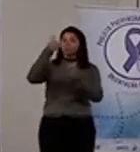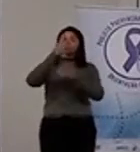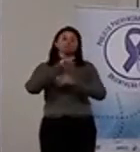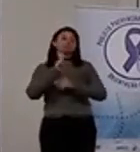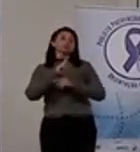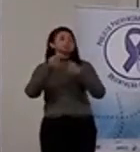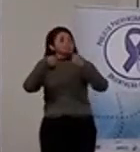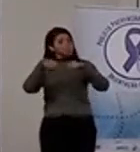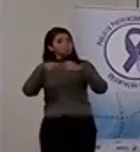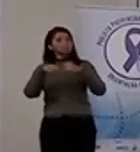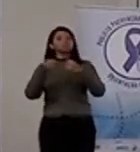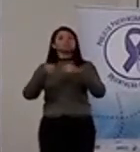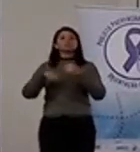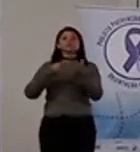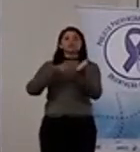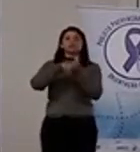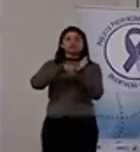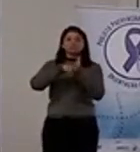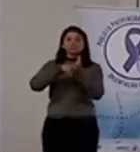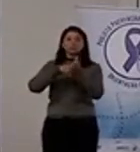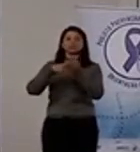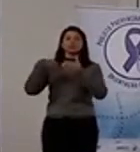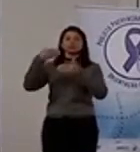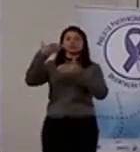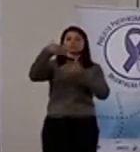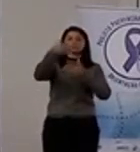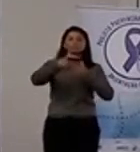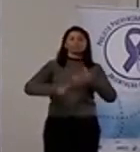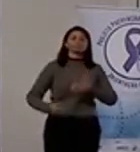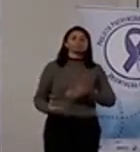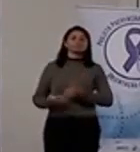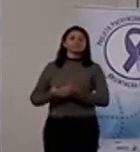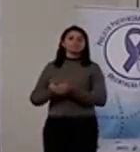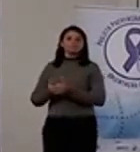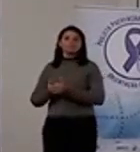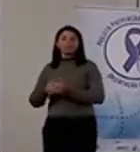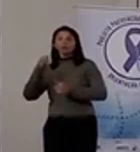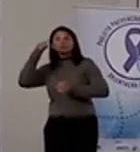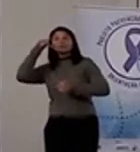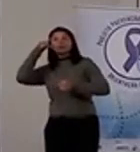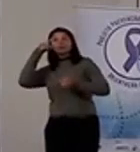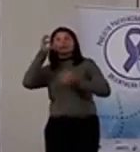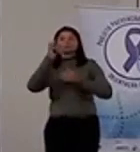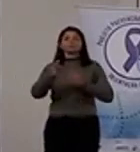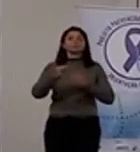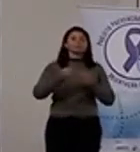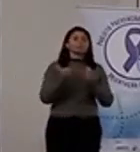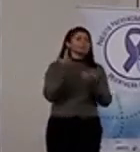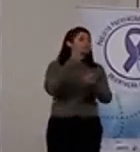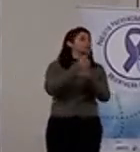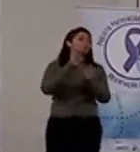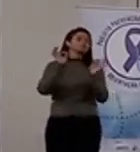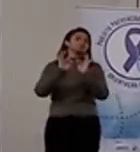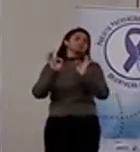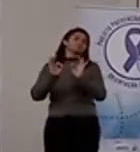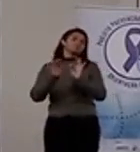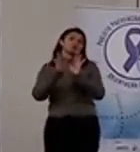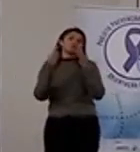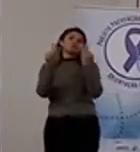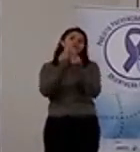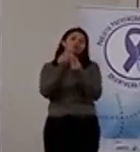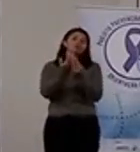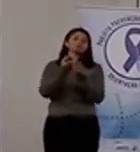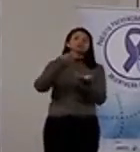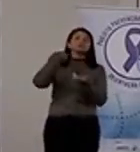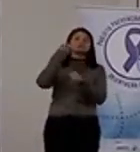ele precisa ir até o final da investigação. É que é um pouco frustrante, quando você acha que vai ser e não dá aquela doença. E até a família cria uma expectativa muito